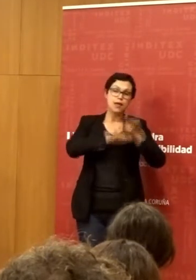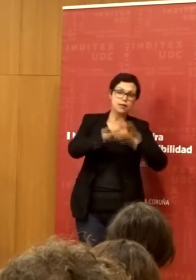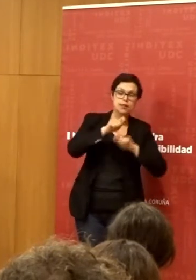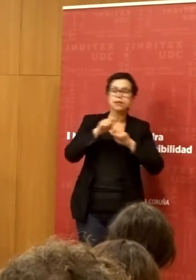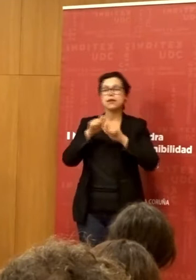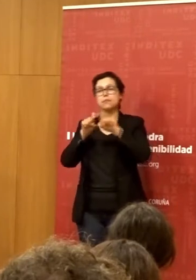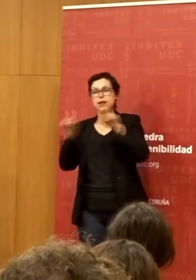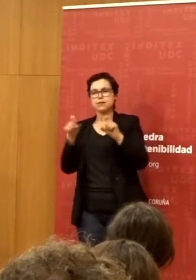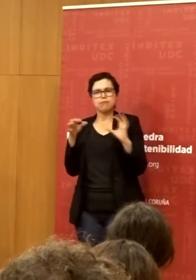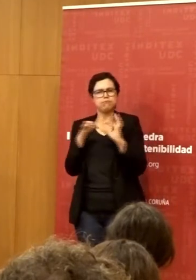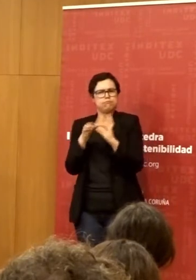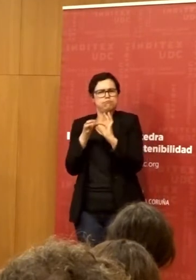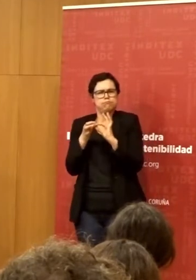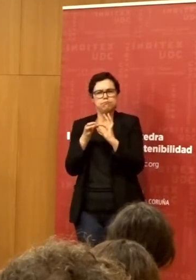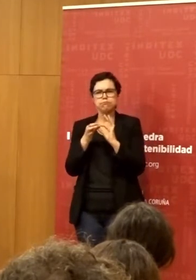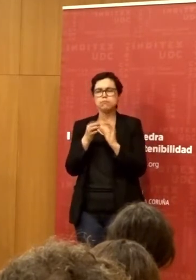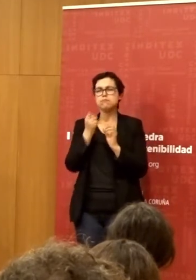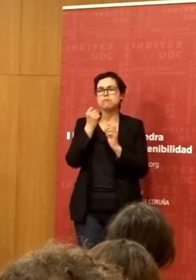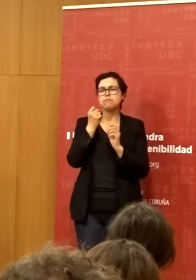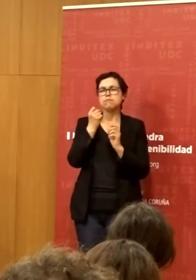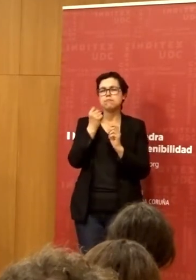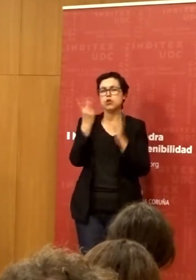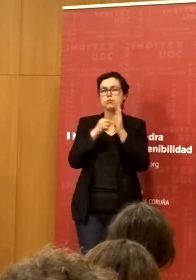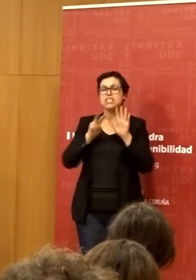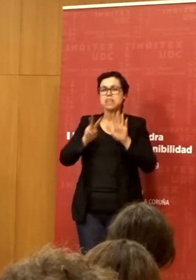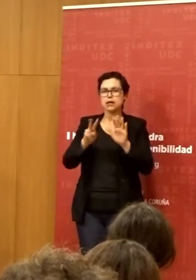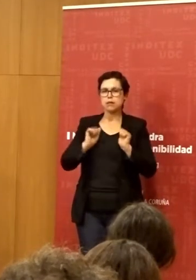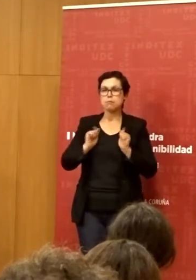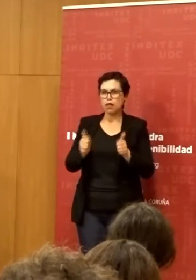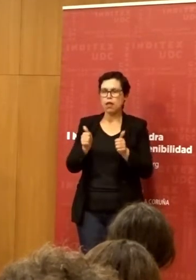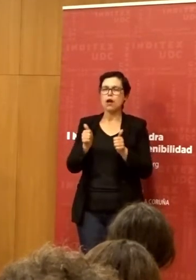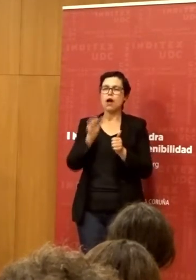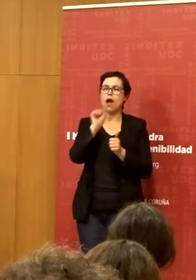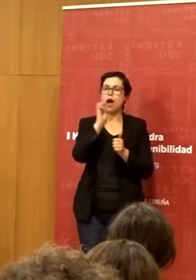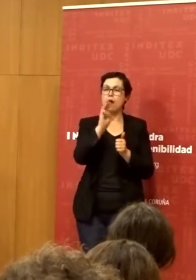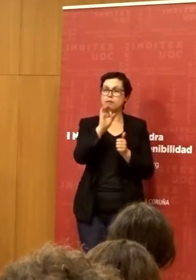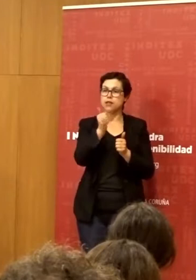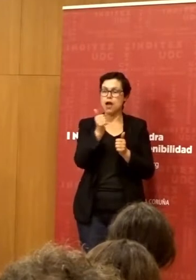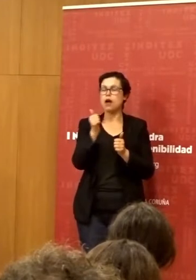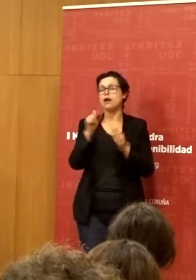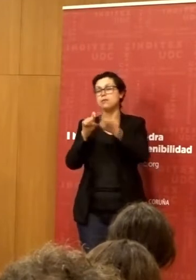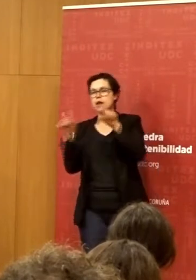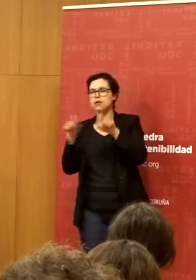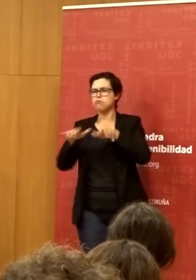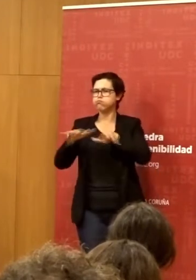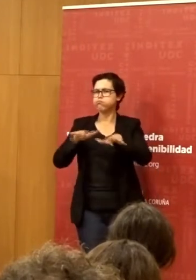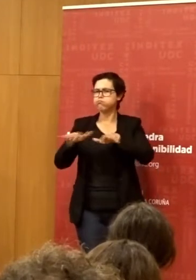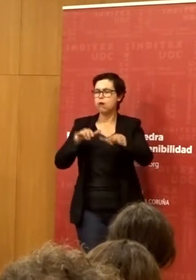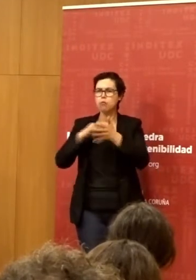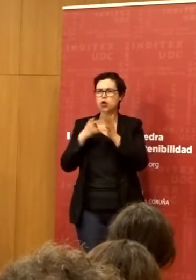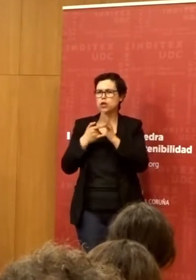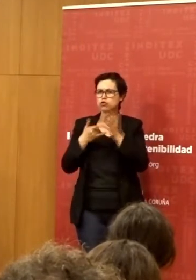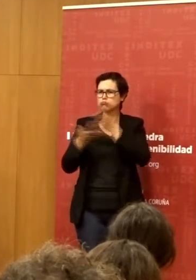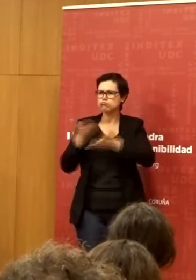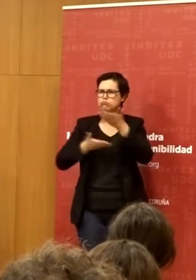2007, Tempe empezó a hacer cosas, a trabajar en proyectos con APSA, y en esta cooperación hubo